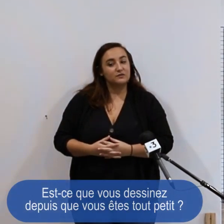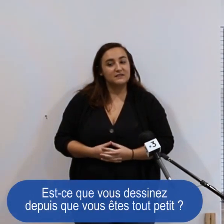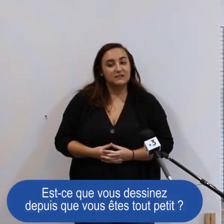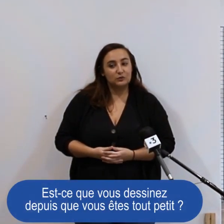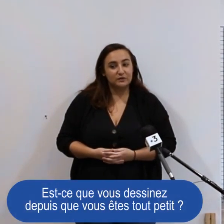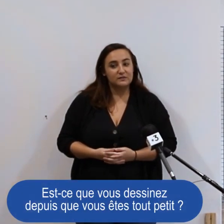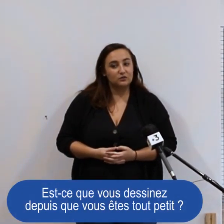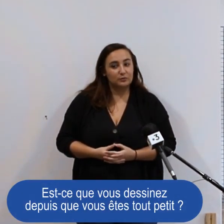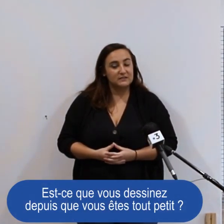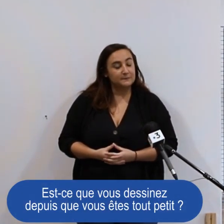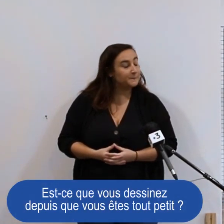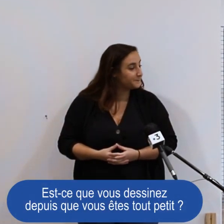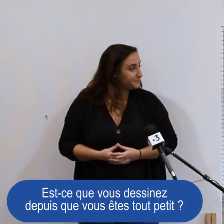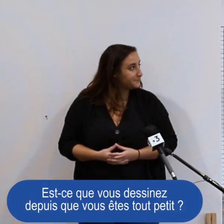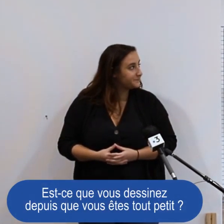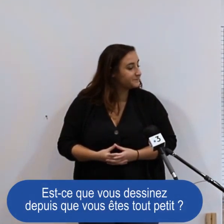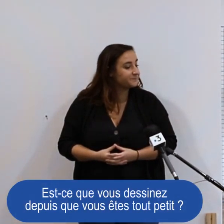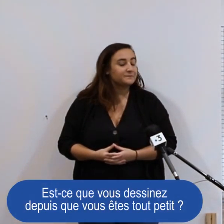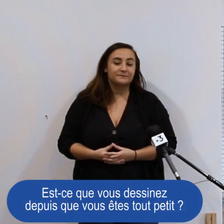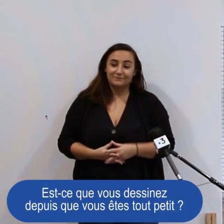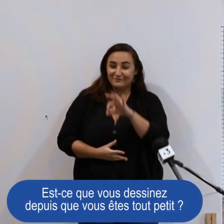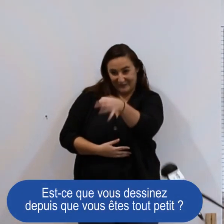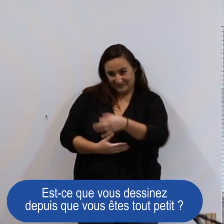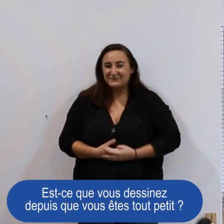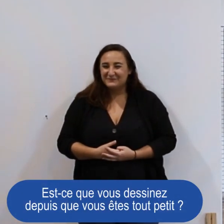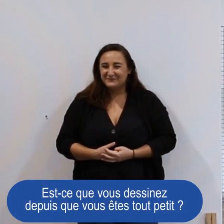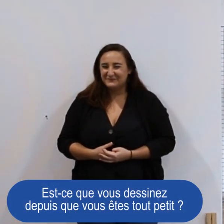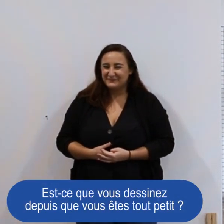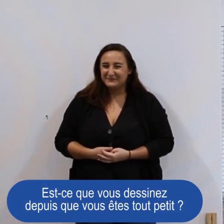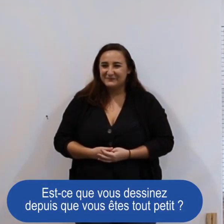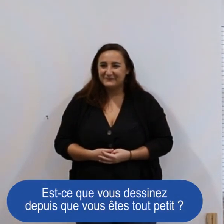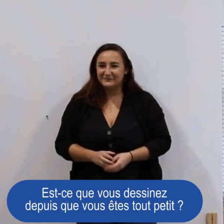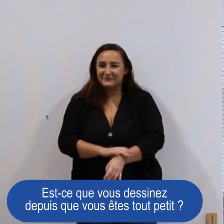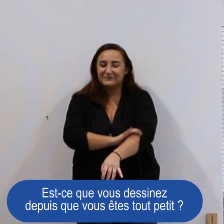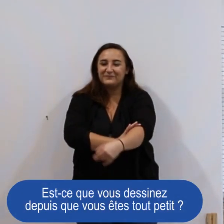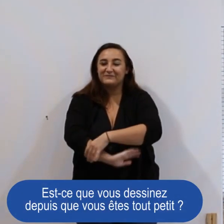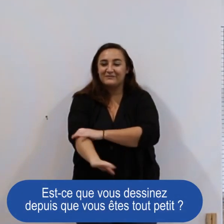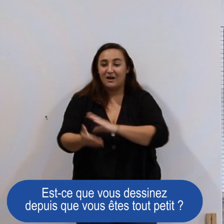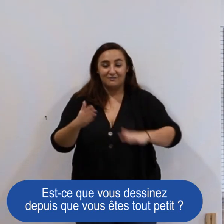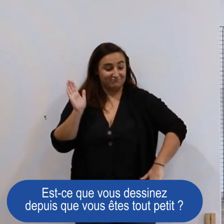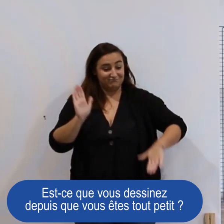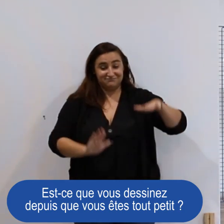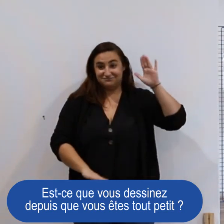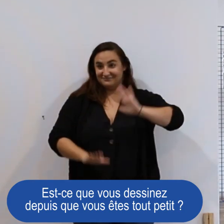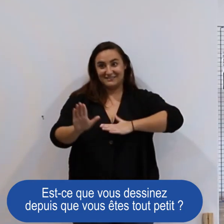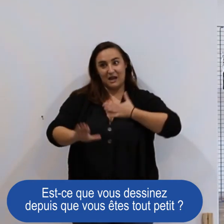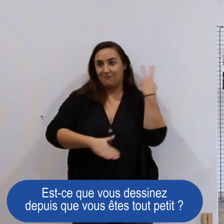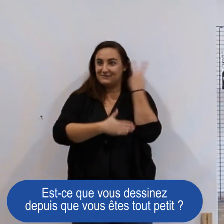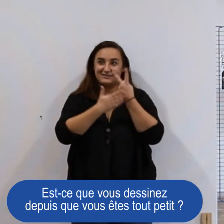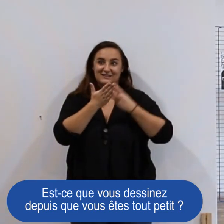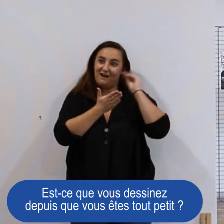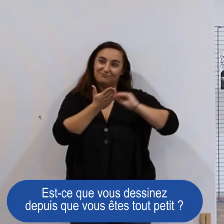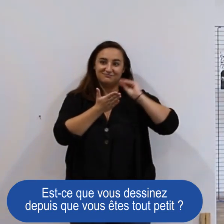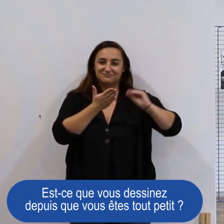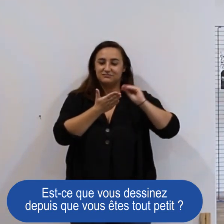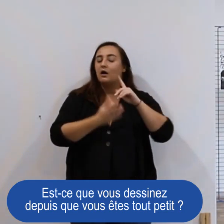Alors, est-ce que vous dessinez depuis que vous êtes tout petit? Oui. J'ai toujours aimé ça. Je suis allé évidemment